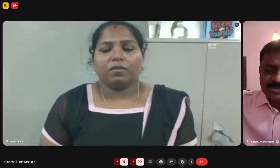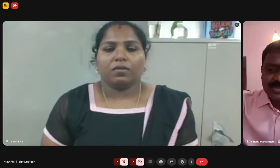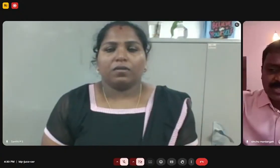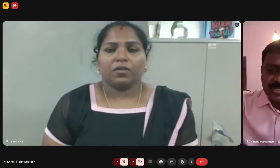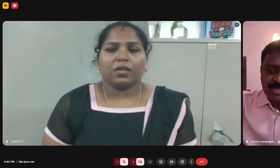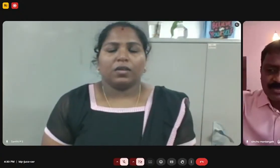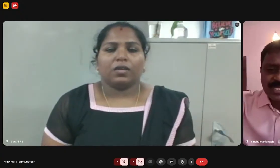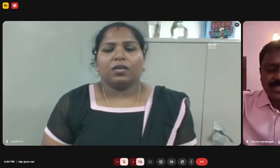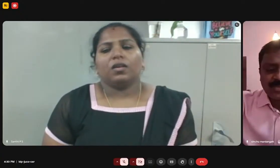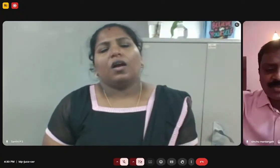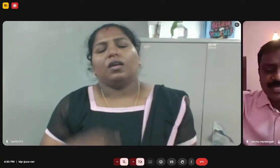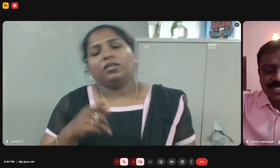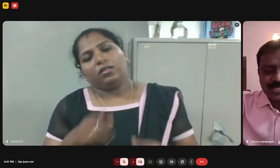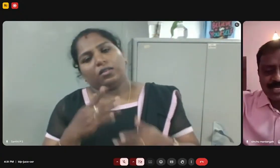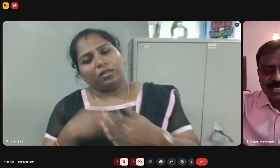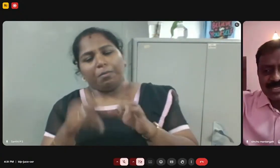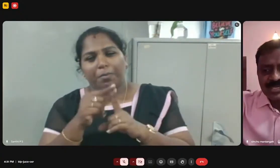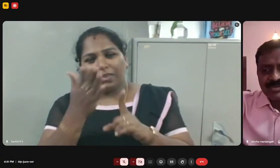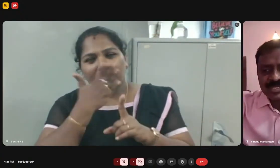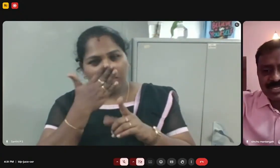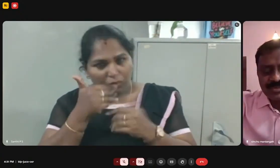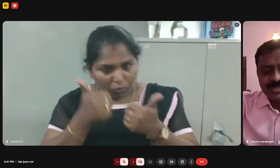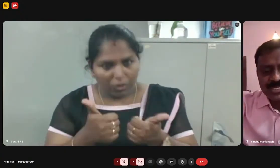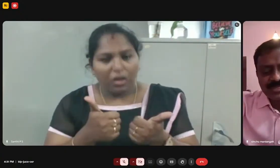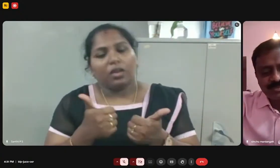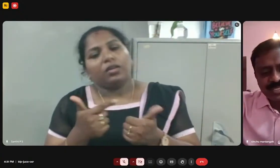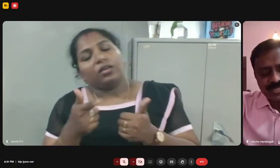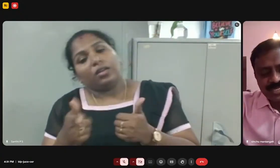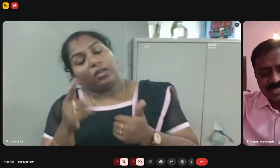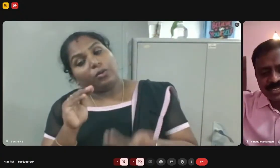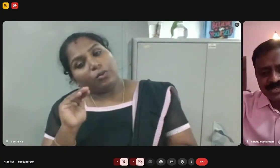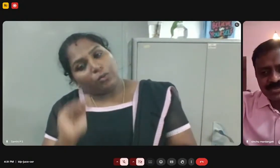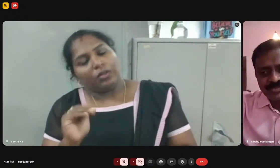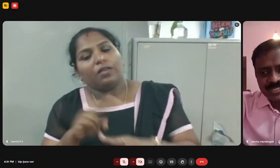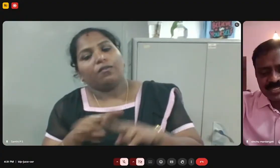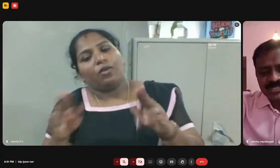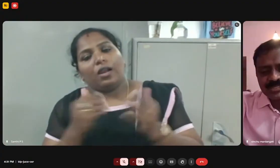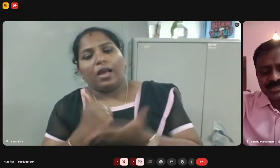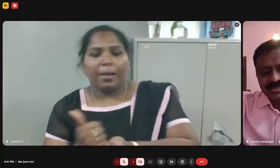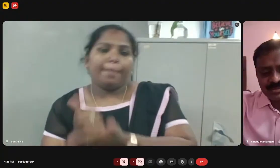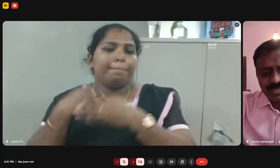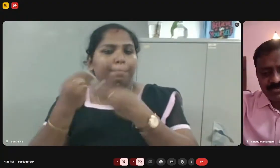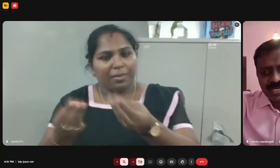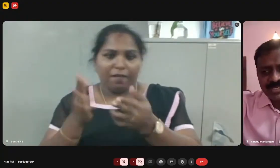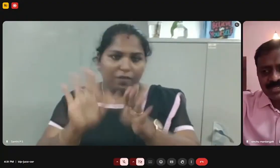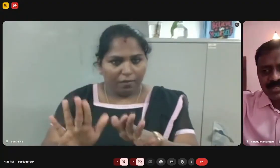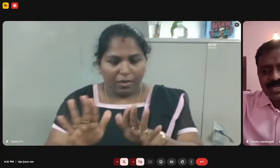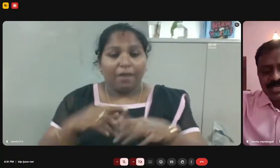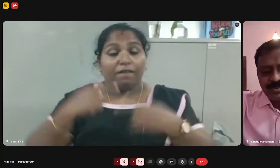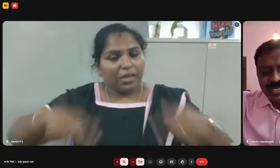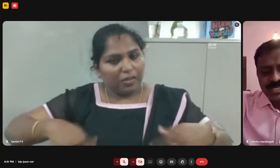നല്ലൊരു കമ്മിറ്റഡ് ആയിട്ടുള്ള ഒരു പഞ്ചായത്തിലാണെങ്കിൽ അവർക്ക് ഈ ഒരു കുഞ്ഞിന് പറ്റാവുന്ന എല്ലാ സഹായം ചെയ്യാം. വീൽ ചെയർ,